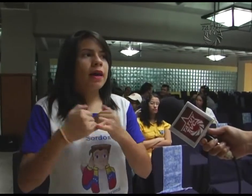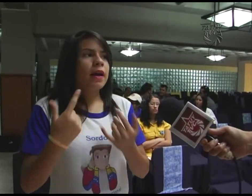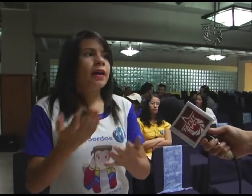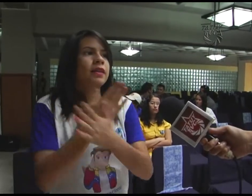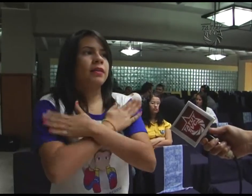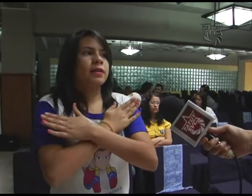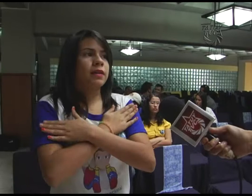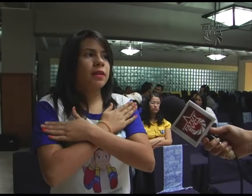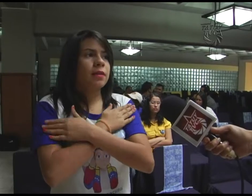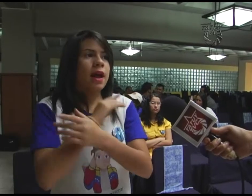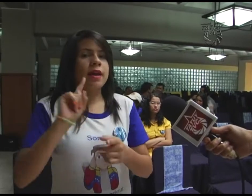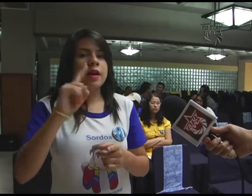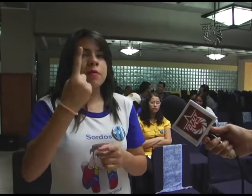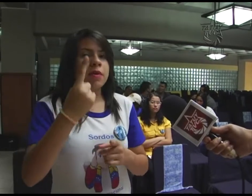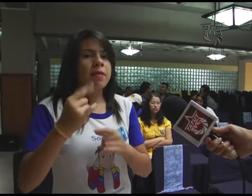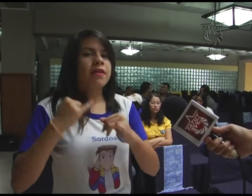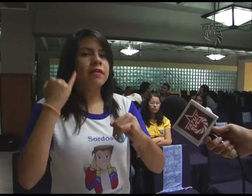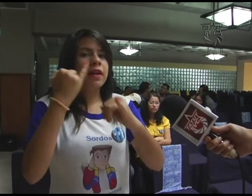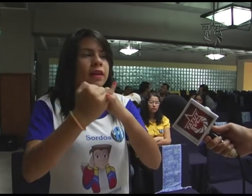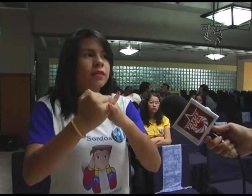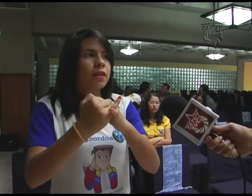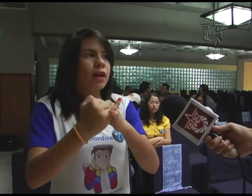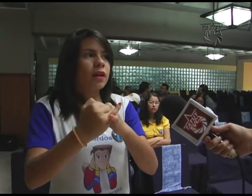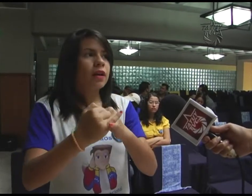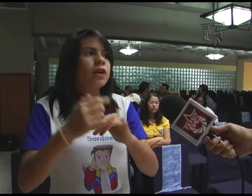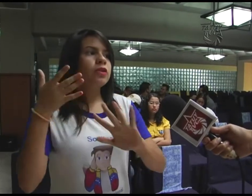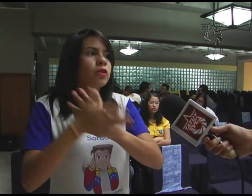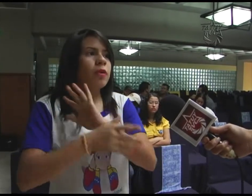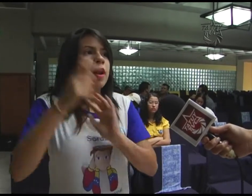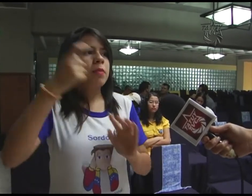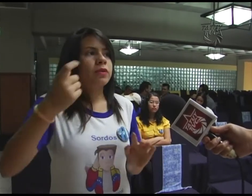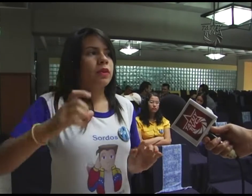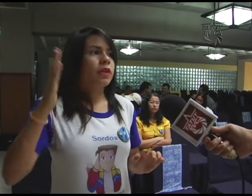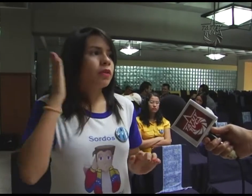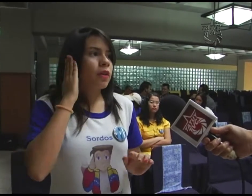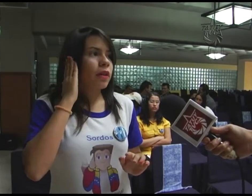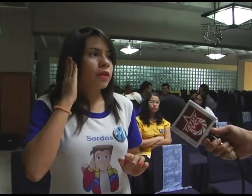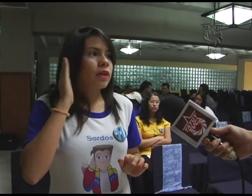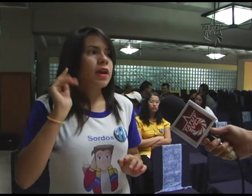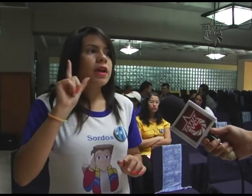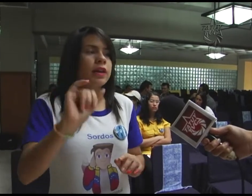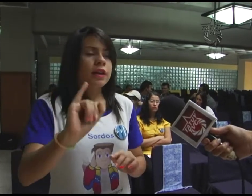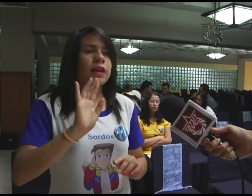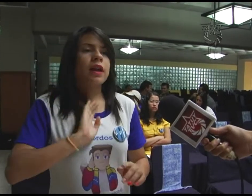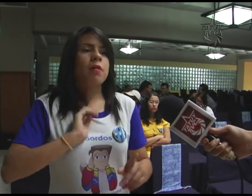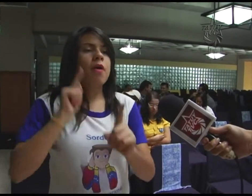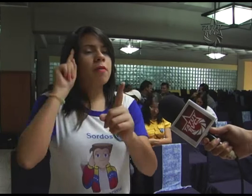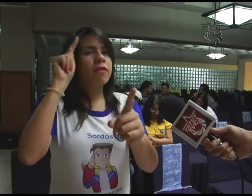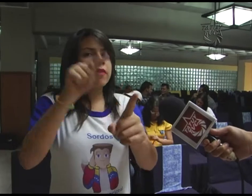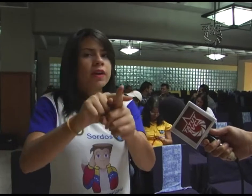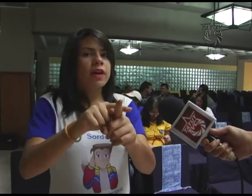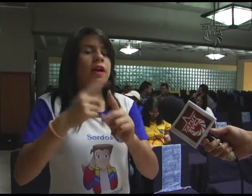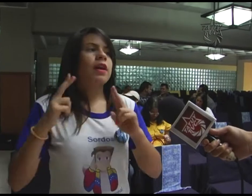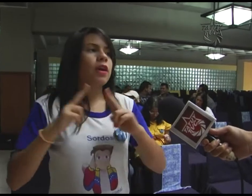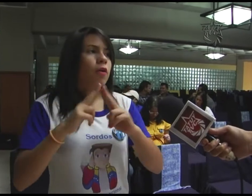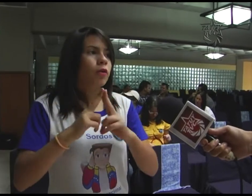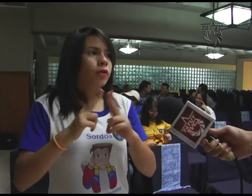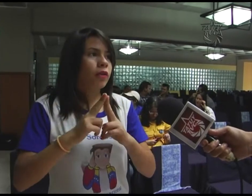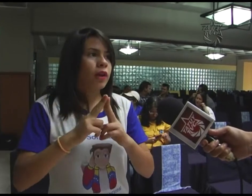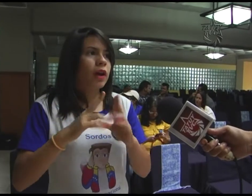es que se va a celebrar el primer internacional sobre las personas sordas. Y tenemos como fin reconocer a